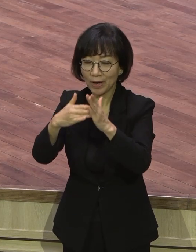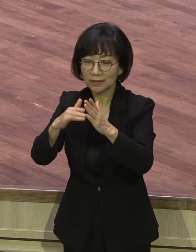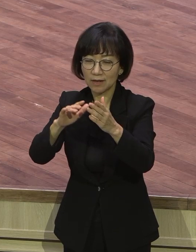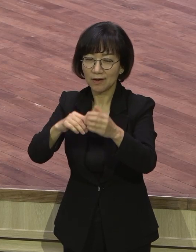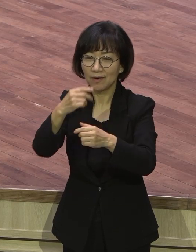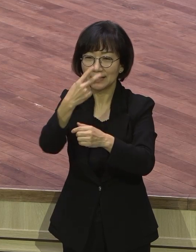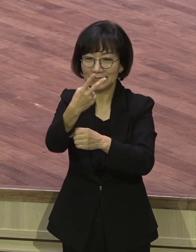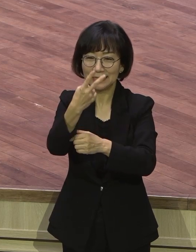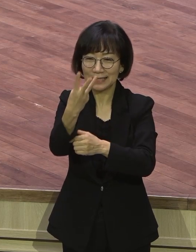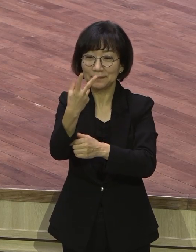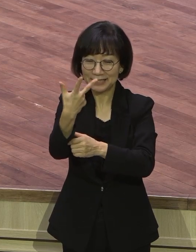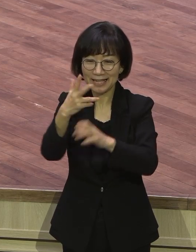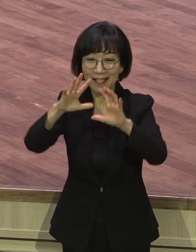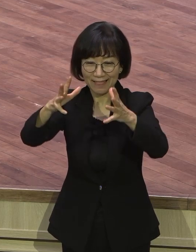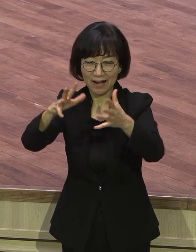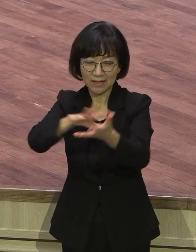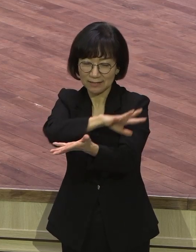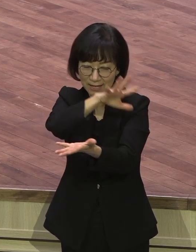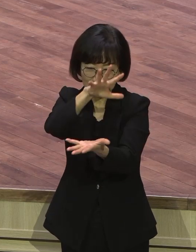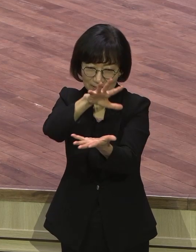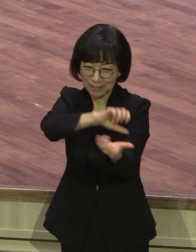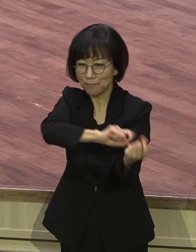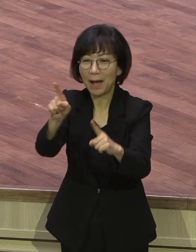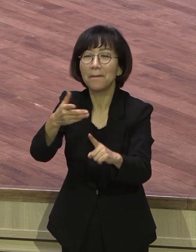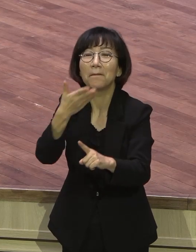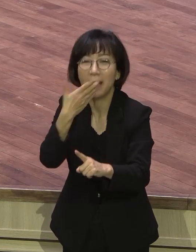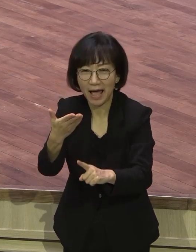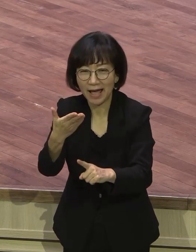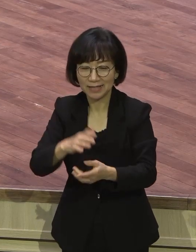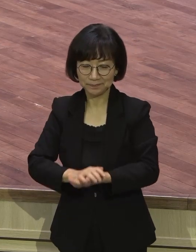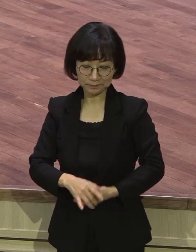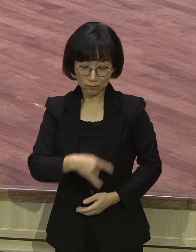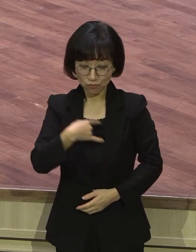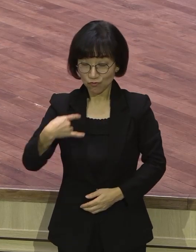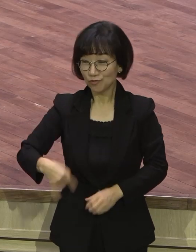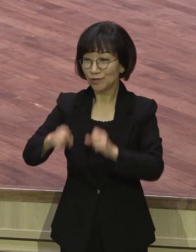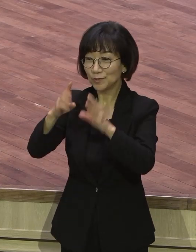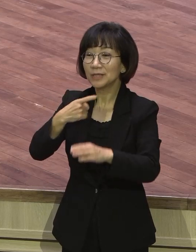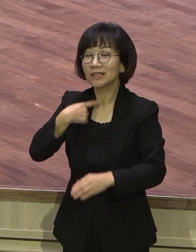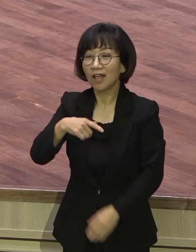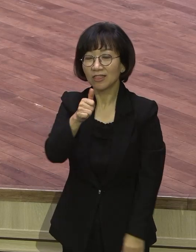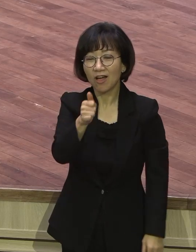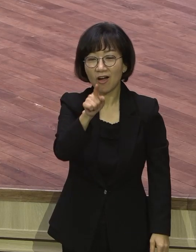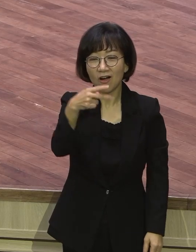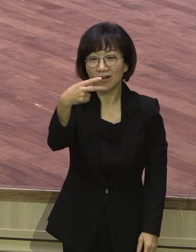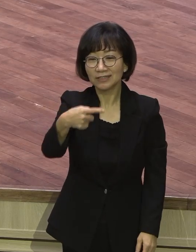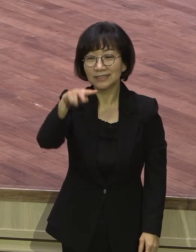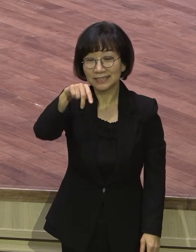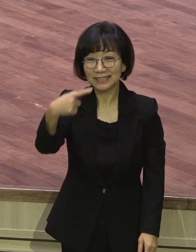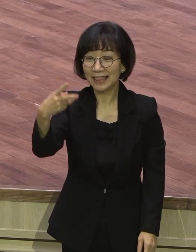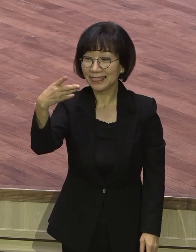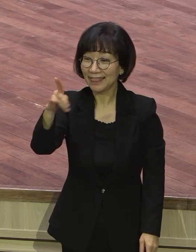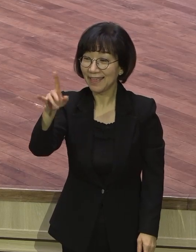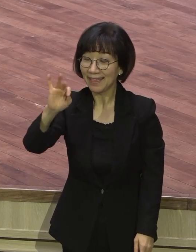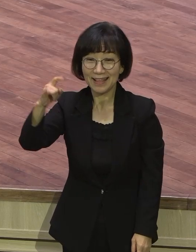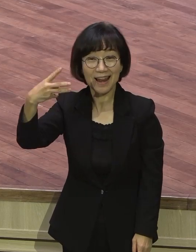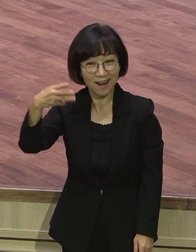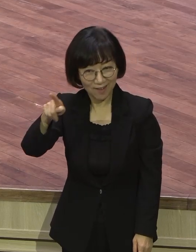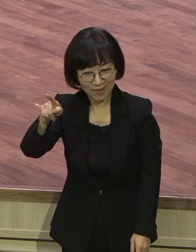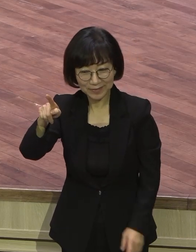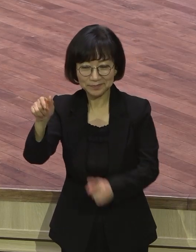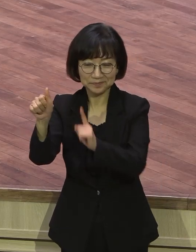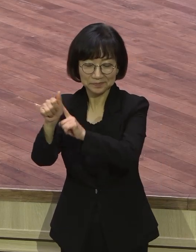중국 내지 성교로 유명한 허드슨 테일러 성교사님 성교지의 각종 어려움